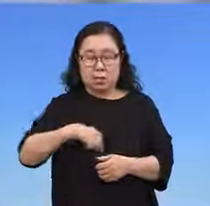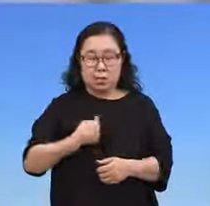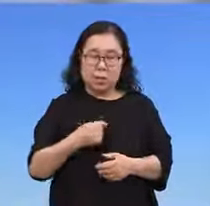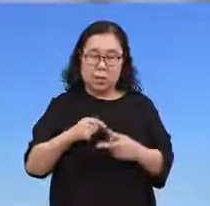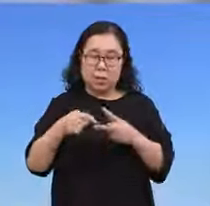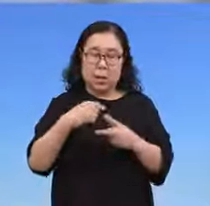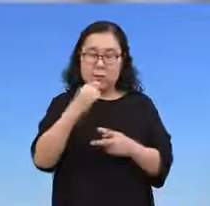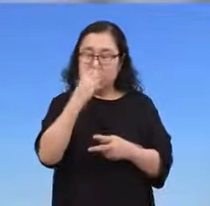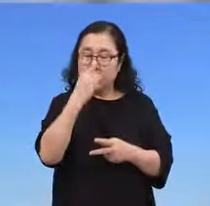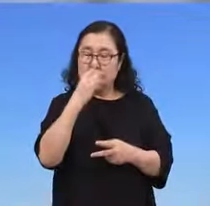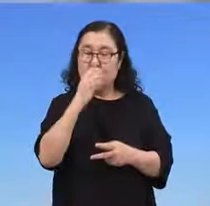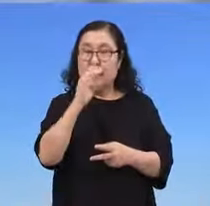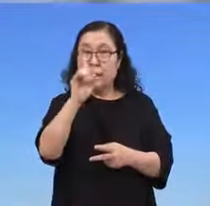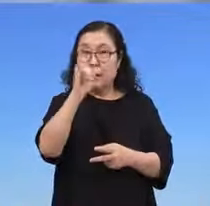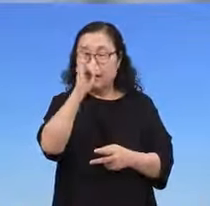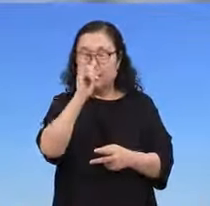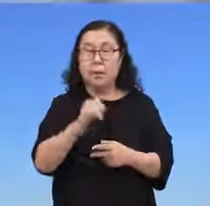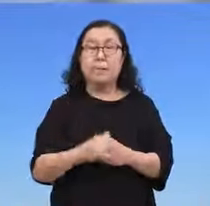하나 있습니다.